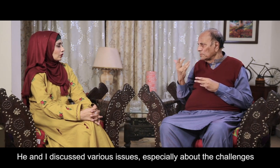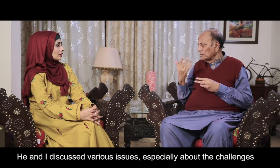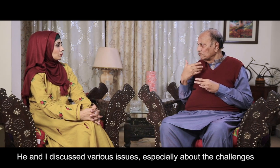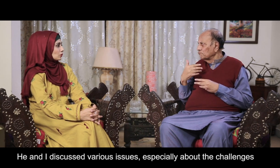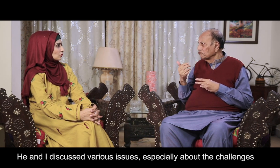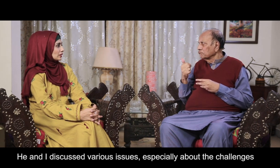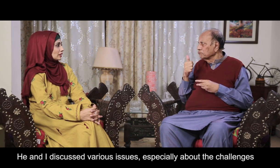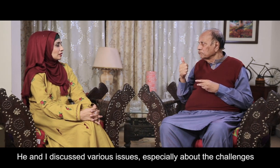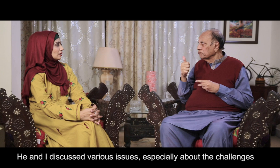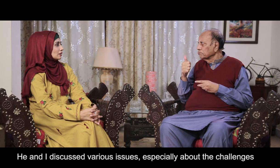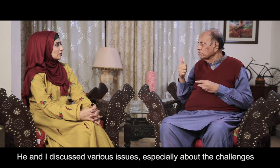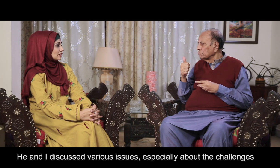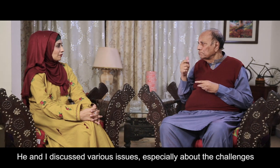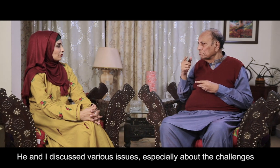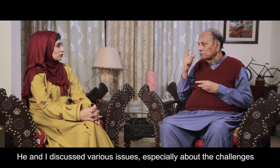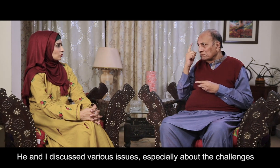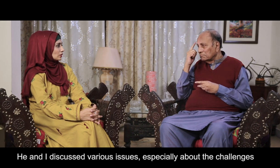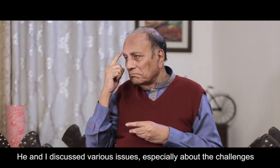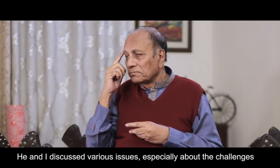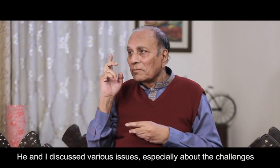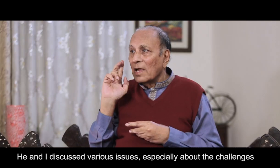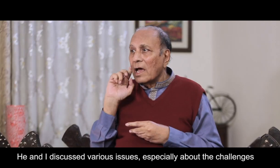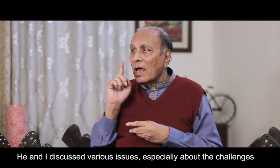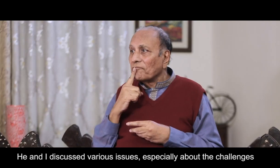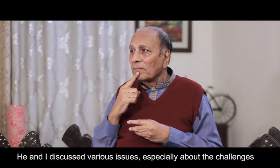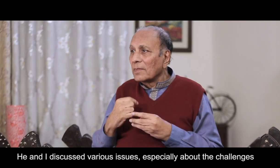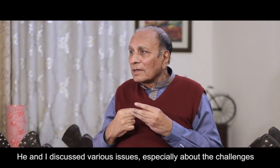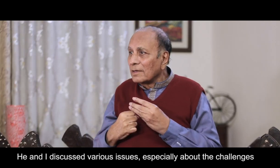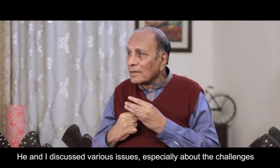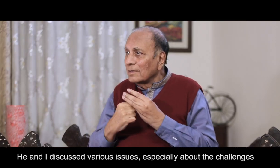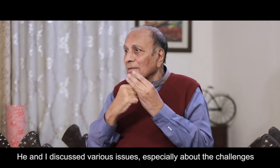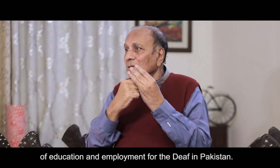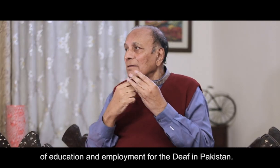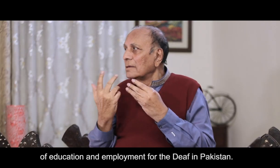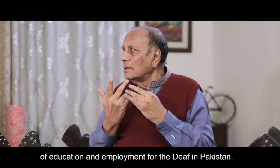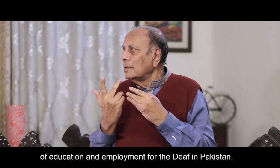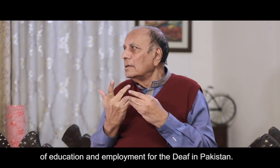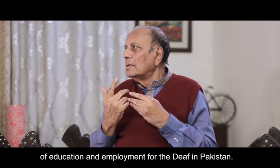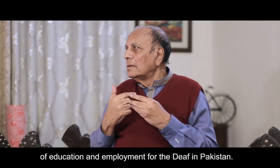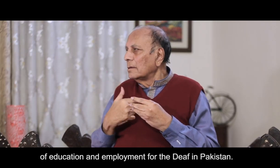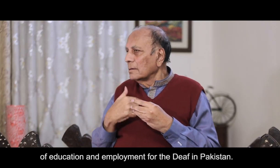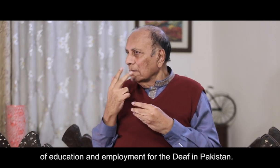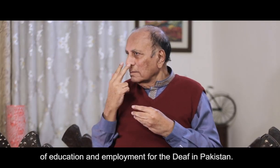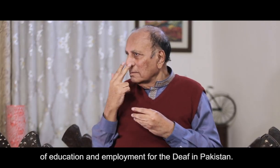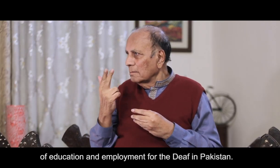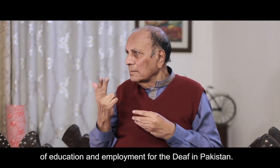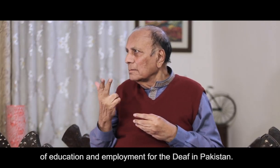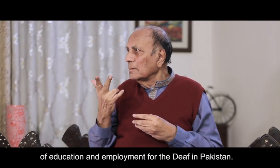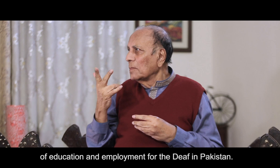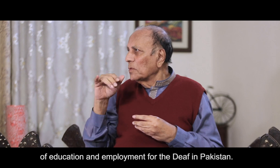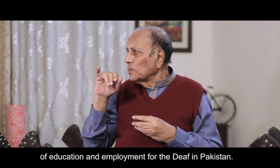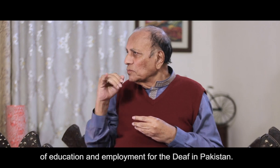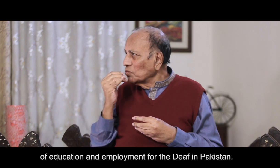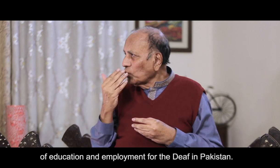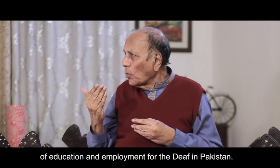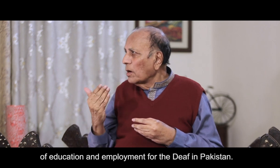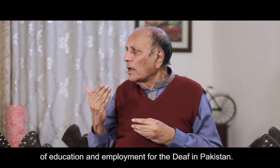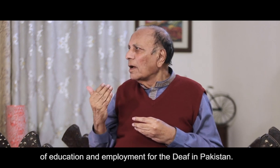और हम लोगों ने डेफ लोगों की नौकरी, स्कूलों के बारे में और मुख्तलिफ चीज़ों के बारे में डिस्कस